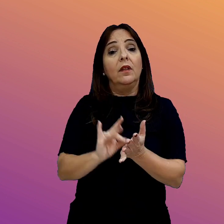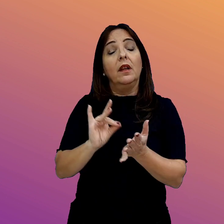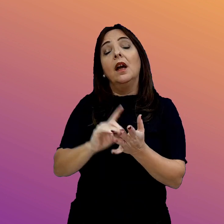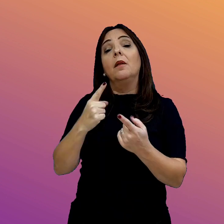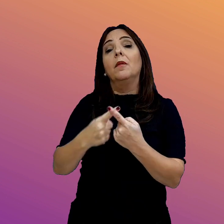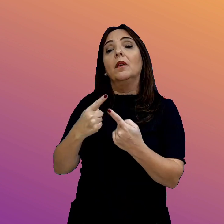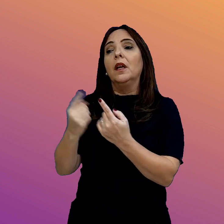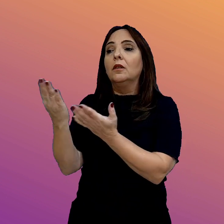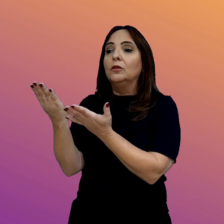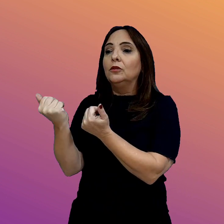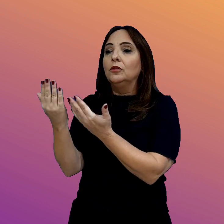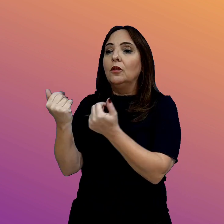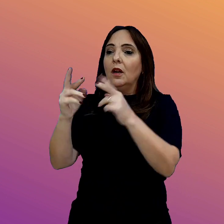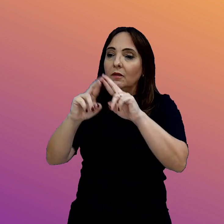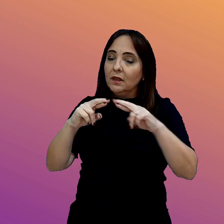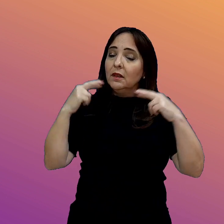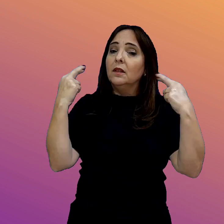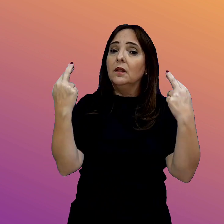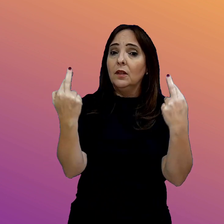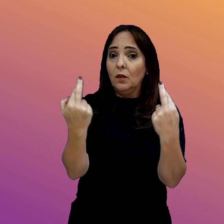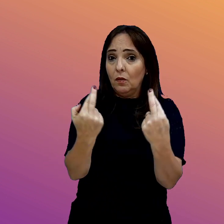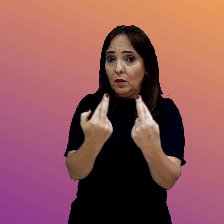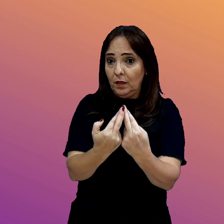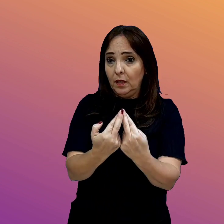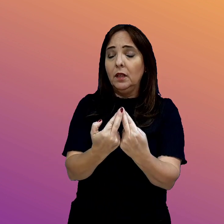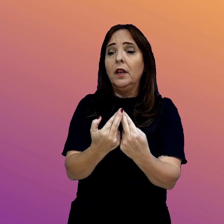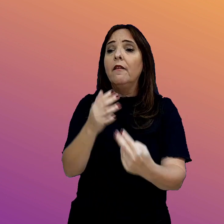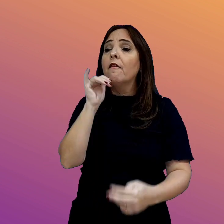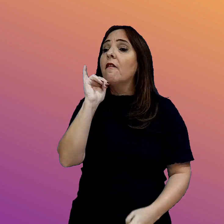em rodinhas e ficam contando quais são os